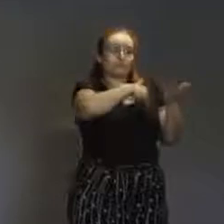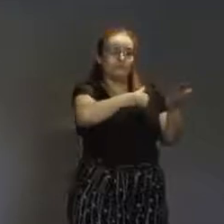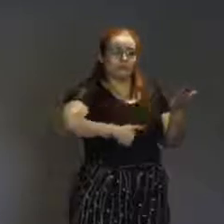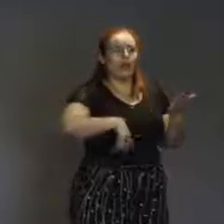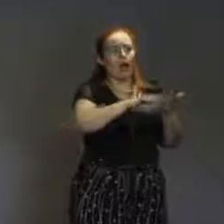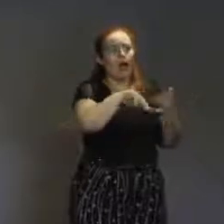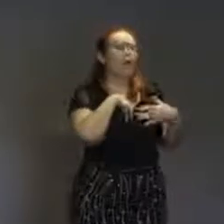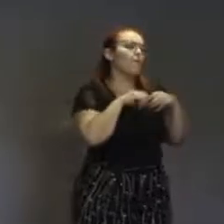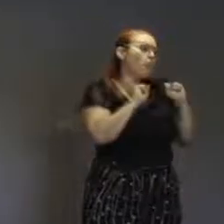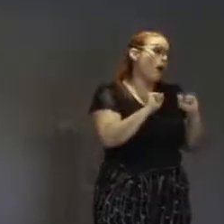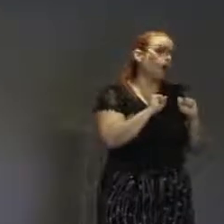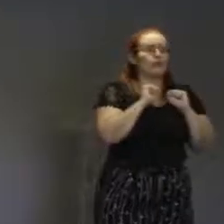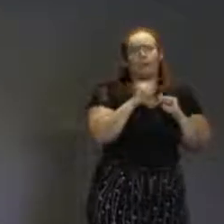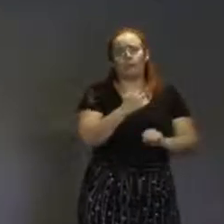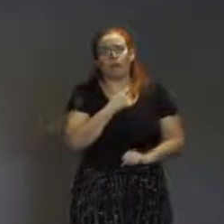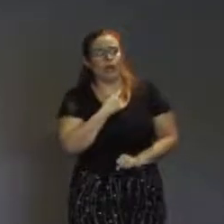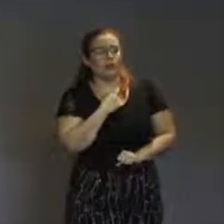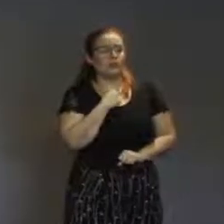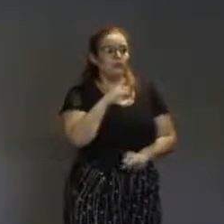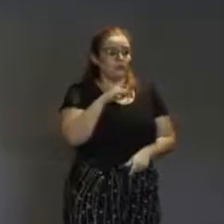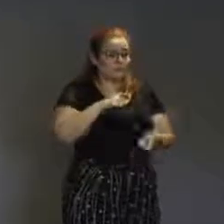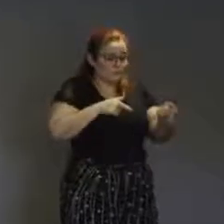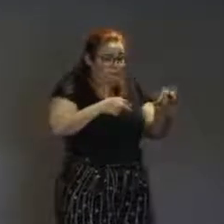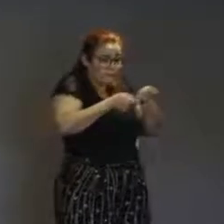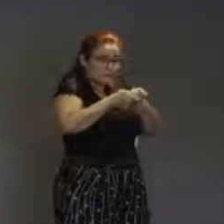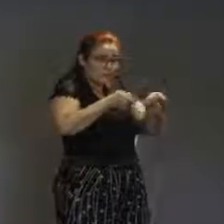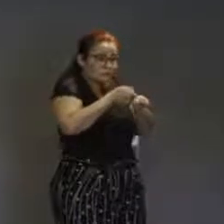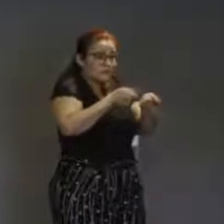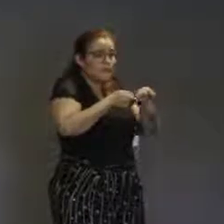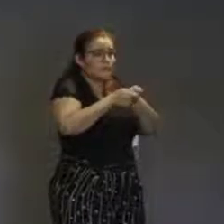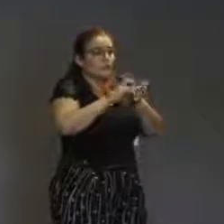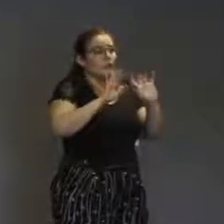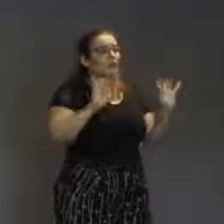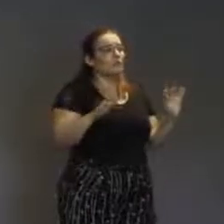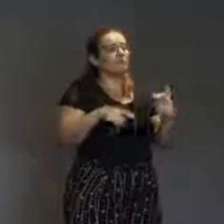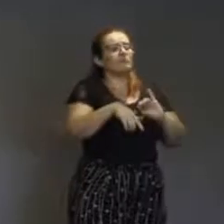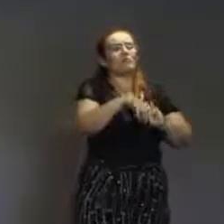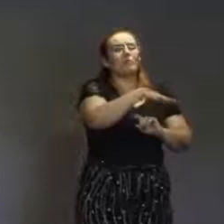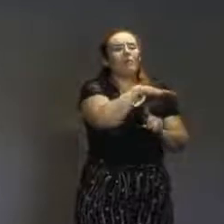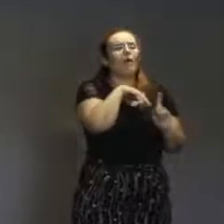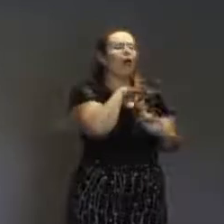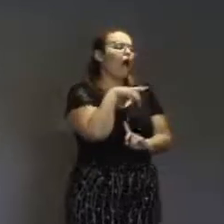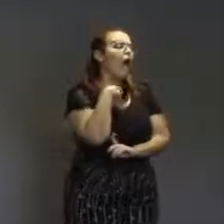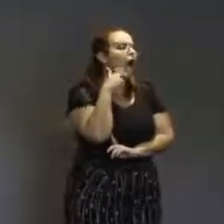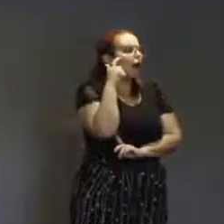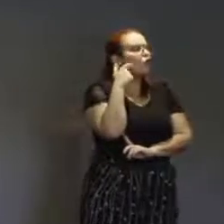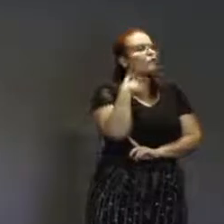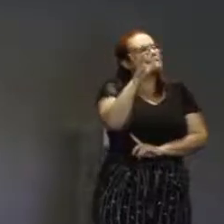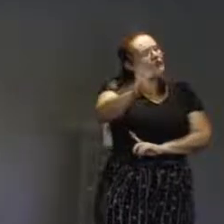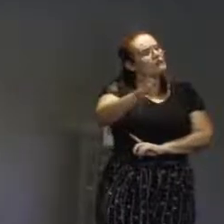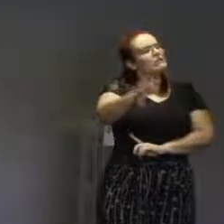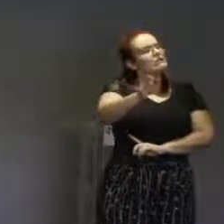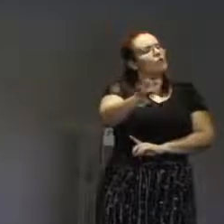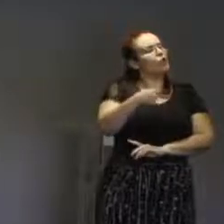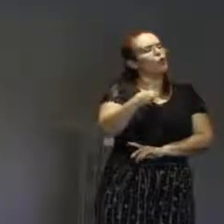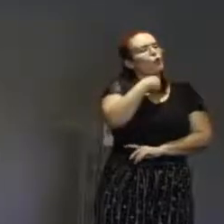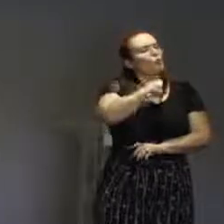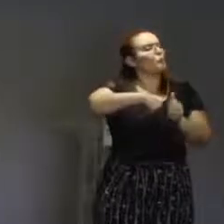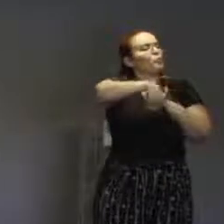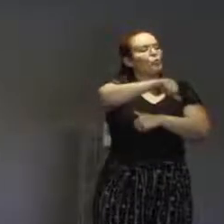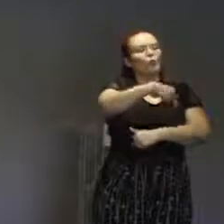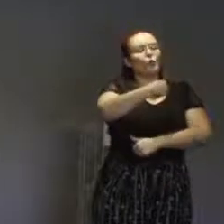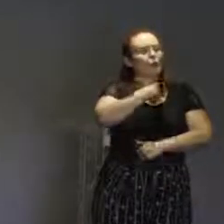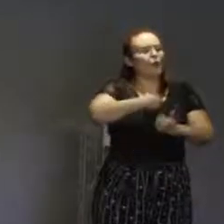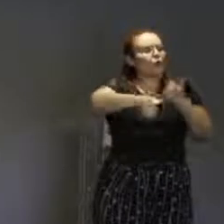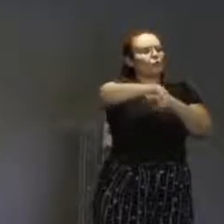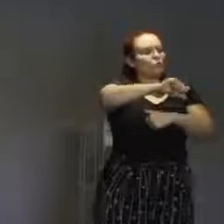fazer assim, aí a gente tem órgãos de controle que ficam encastelados na sua certeza e falam, olha, não pode mudar assim, assim, assado, porque